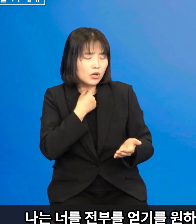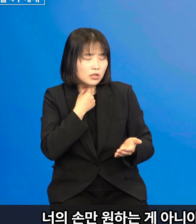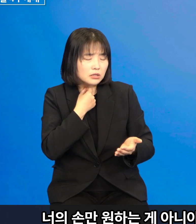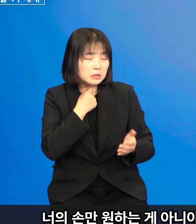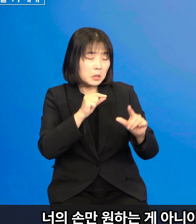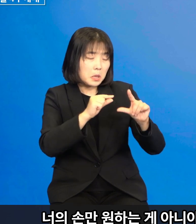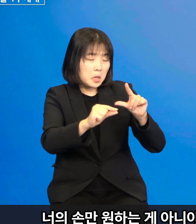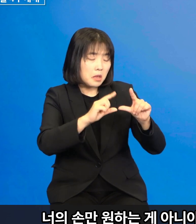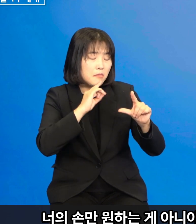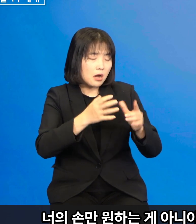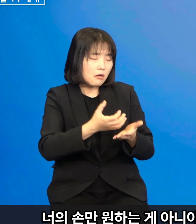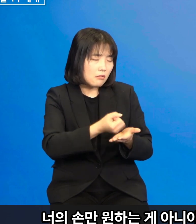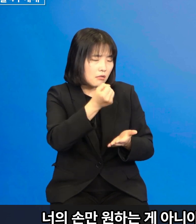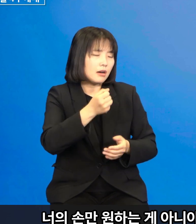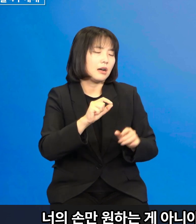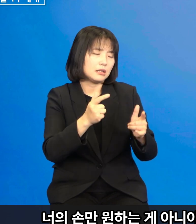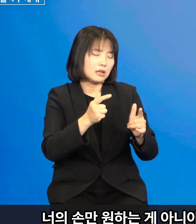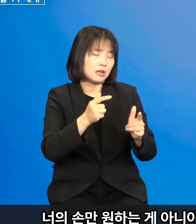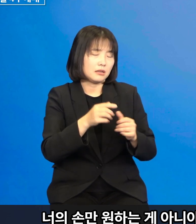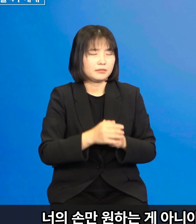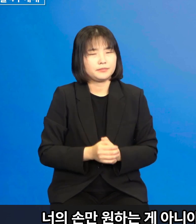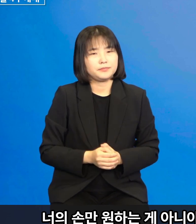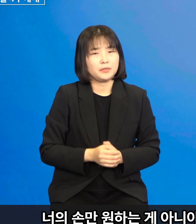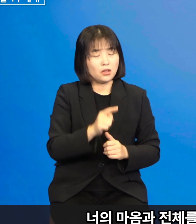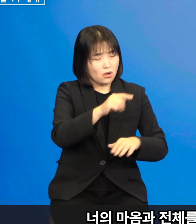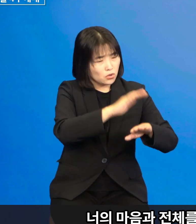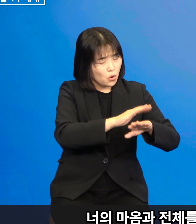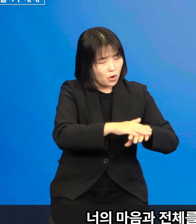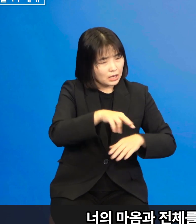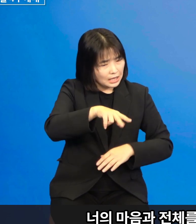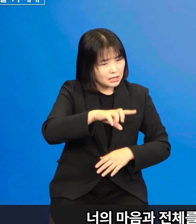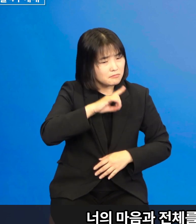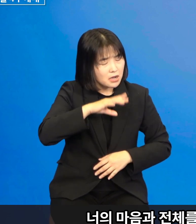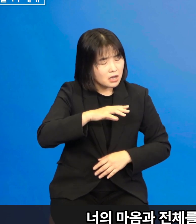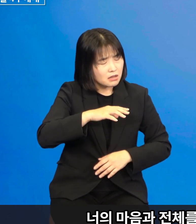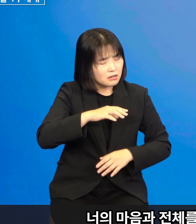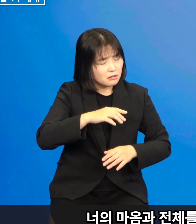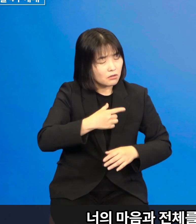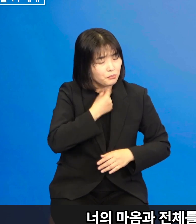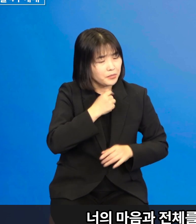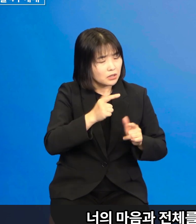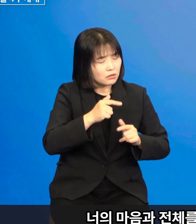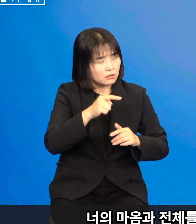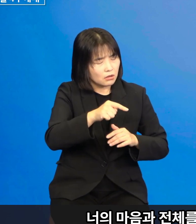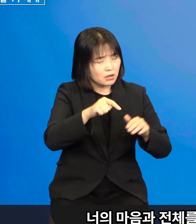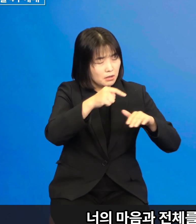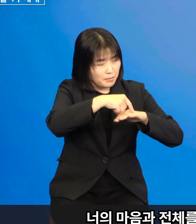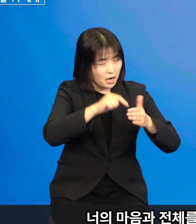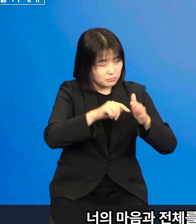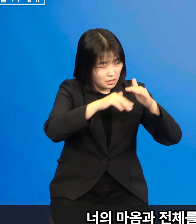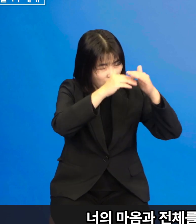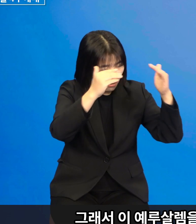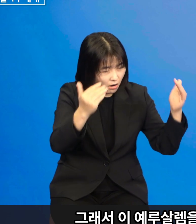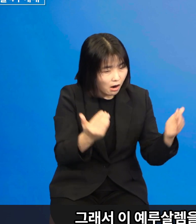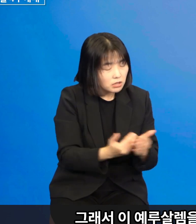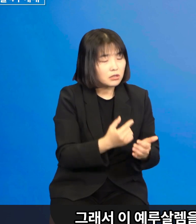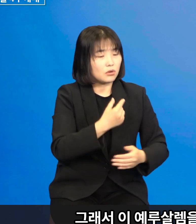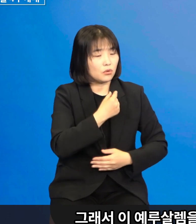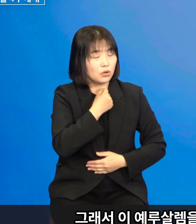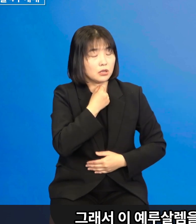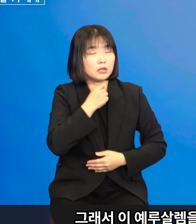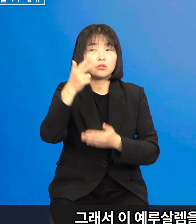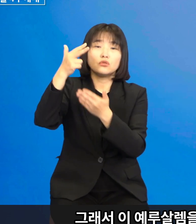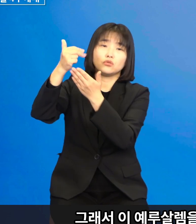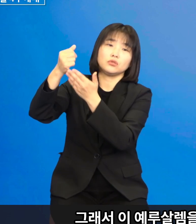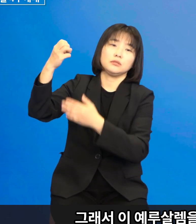게 아니야. 너의 손만 원하는 게 아니야. 너의 다리만 원하는 것이 아니야. 너의 마음과 전체를 나는 원한다라고 주님은 그래서